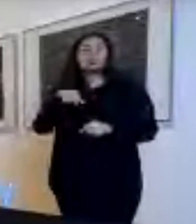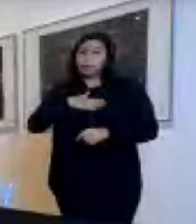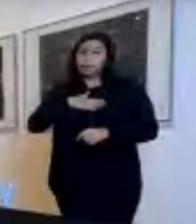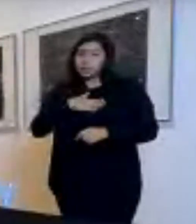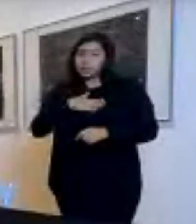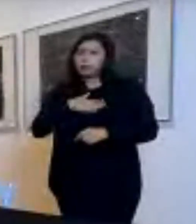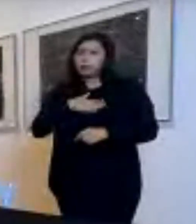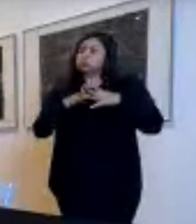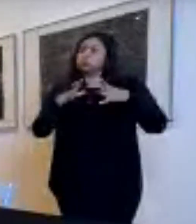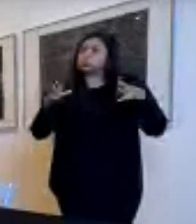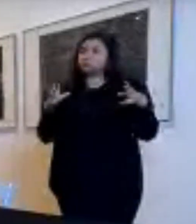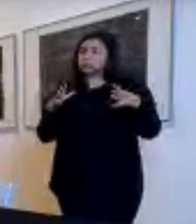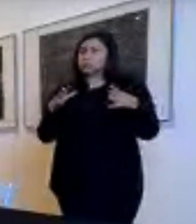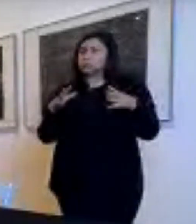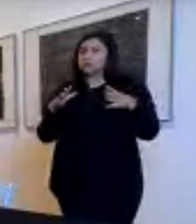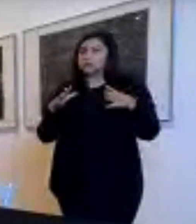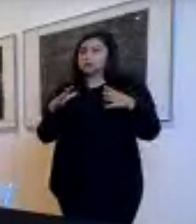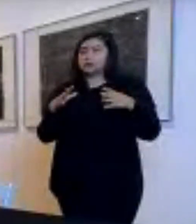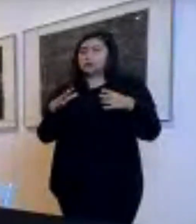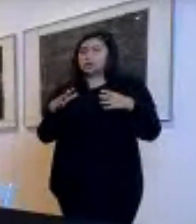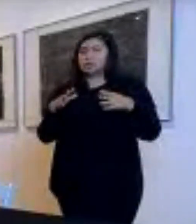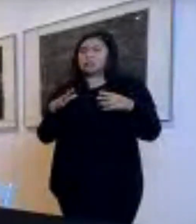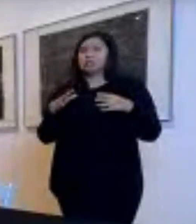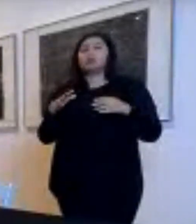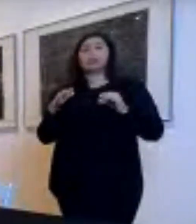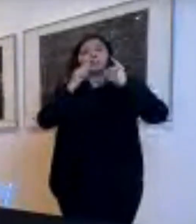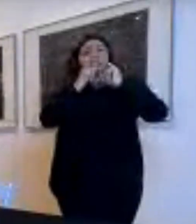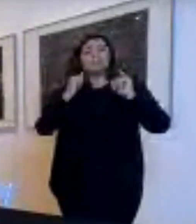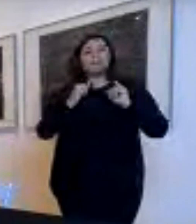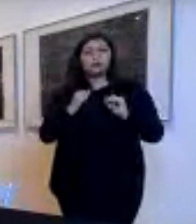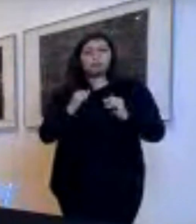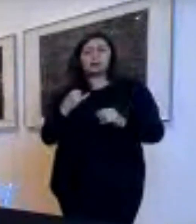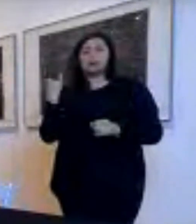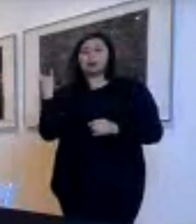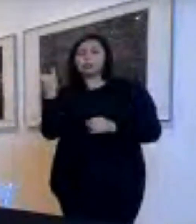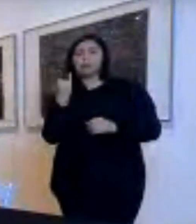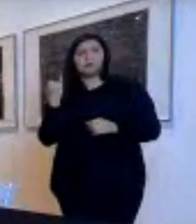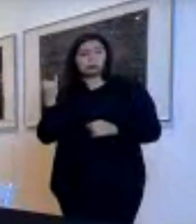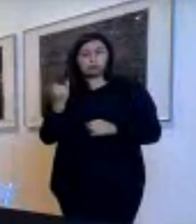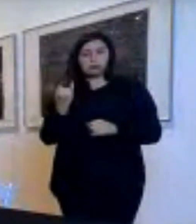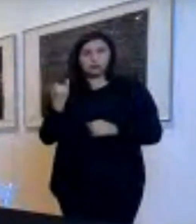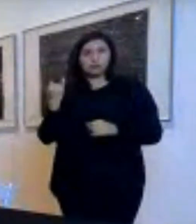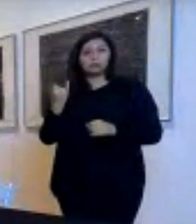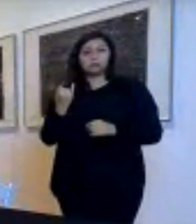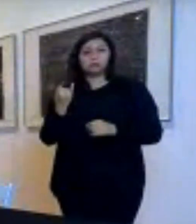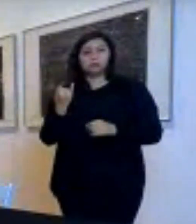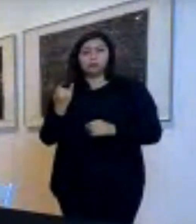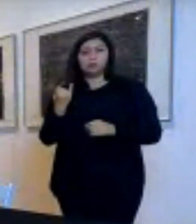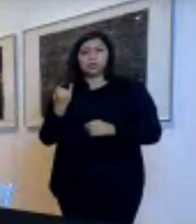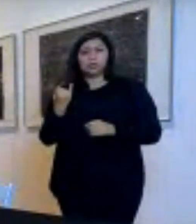y que con esta especie de estereotipo del individualismo en el que hemos caído,